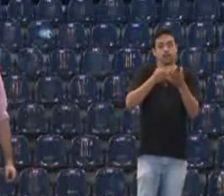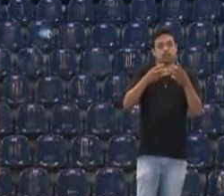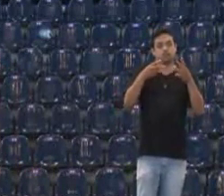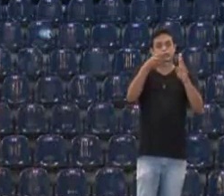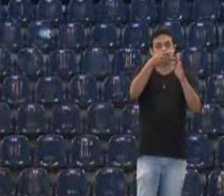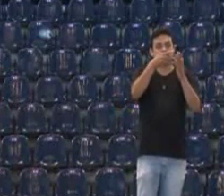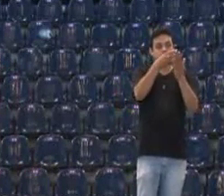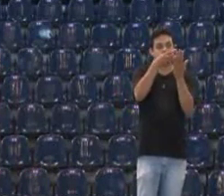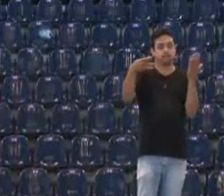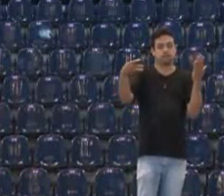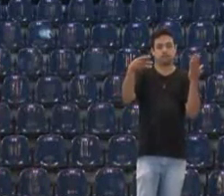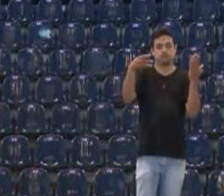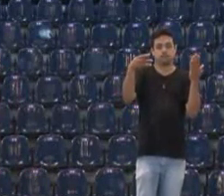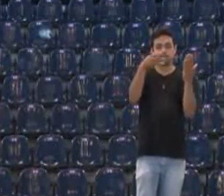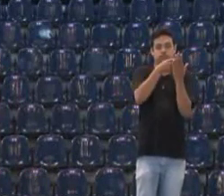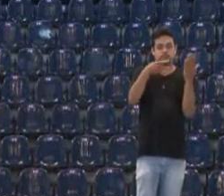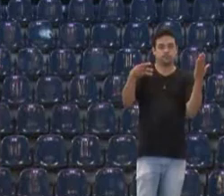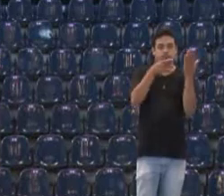Professor,